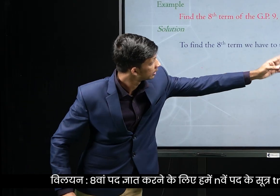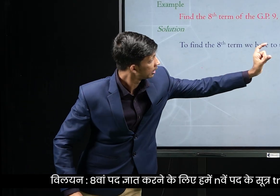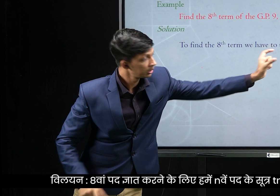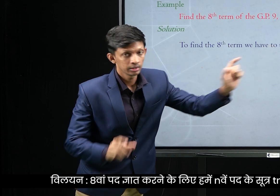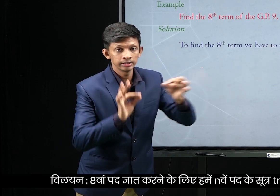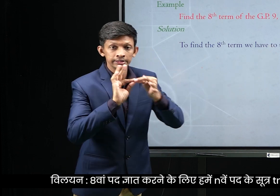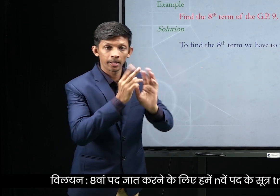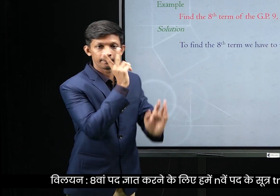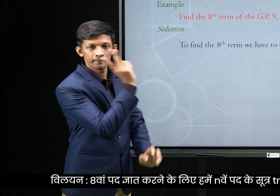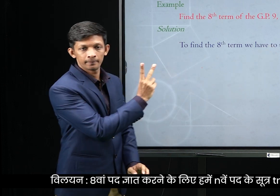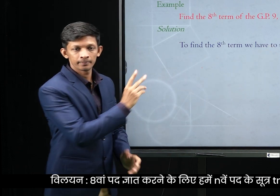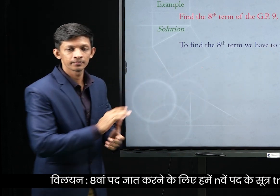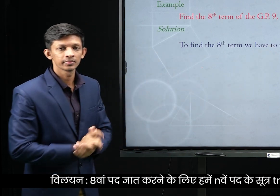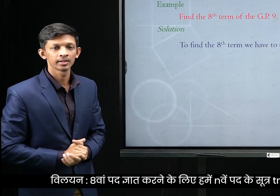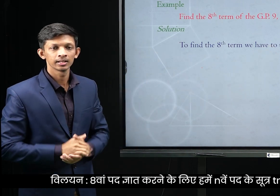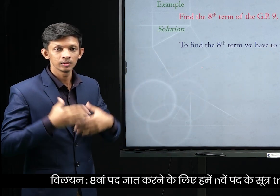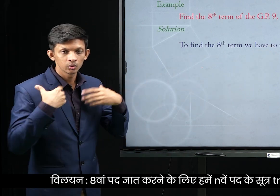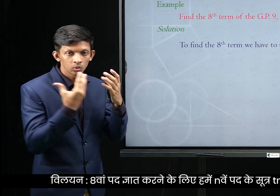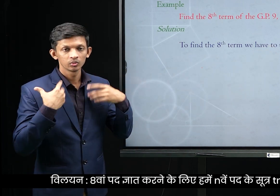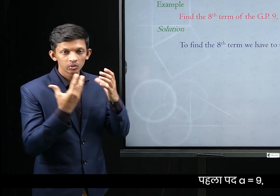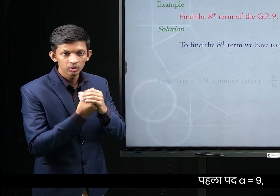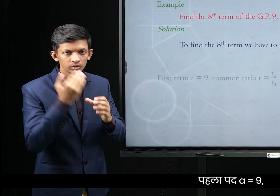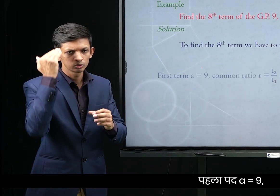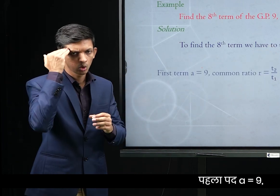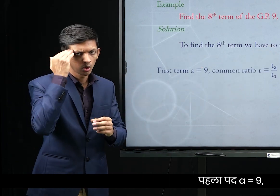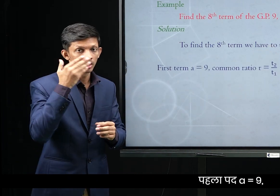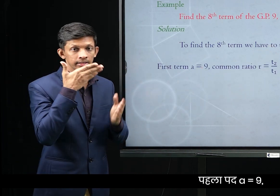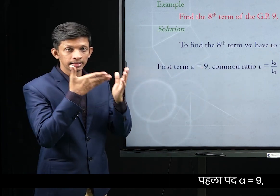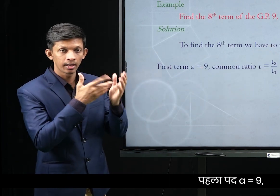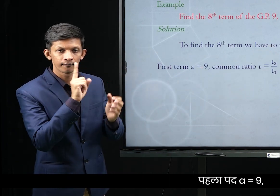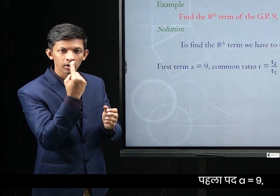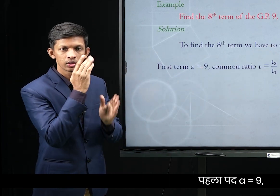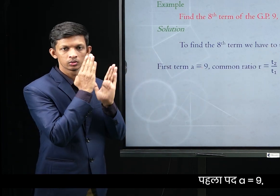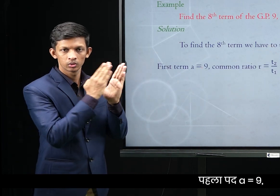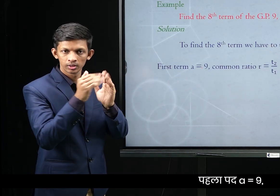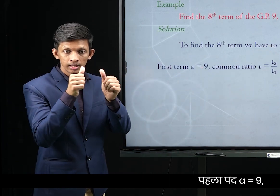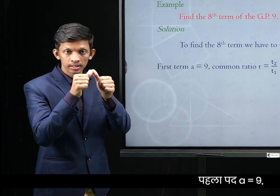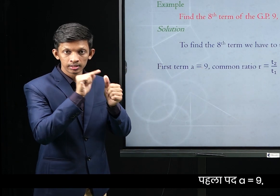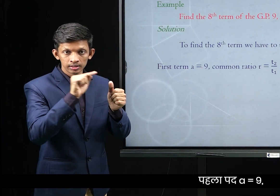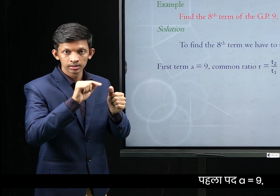का उपयोग करना होगा। पहला पद A इज इक्वल 9